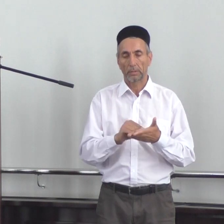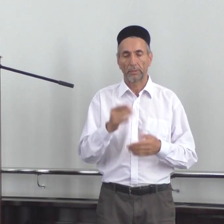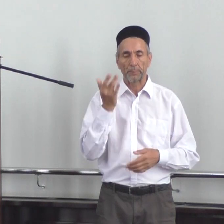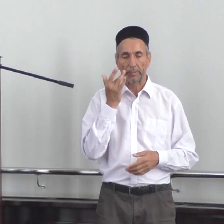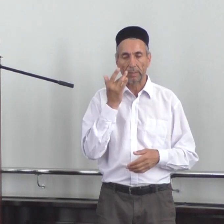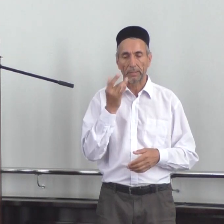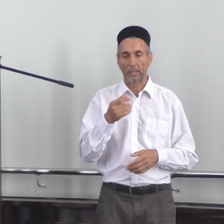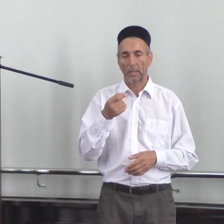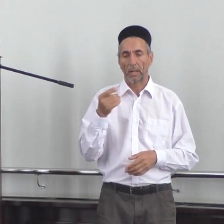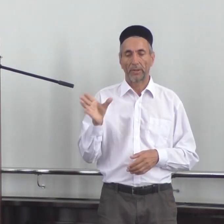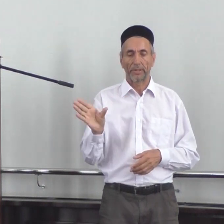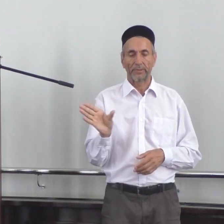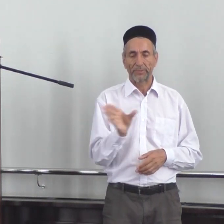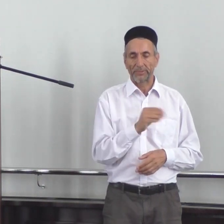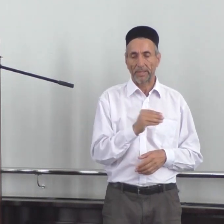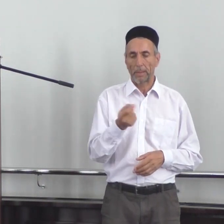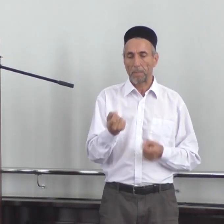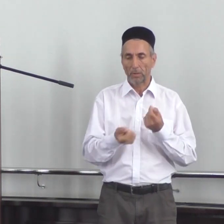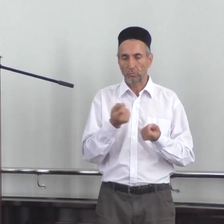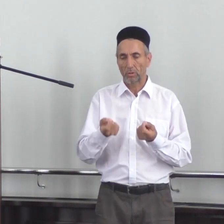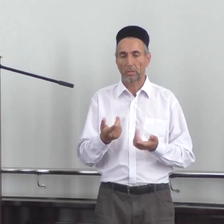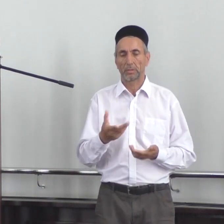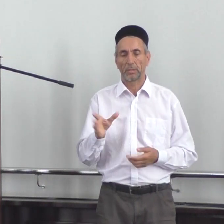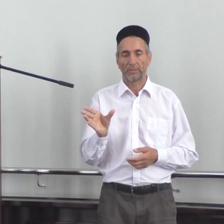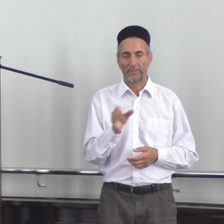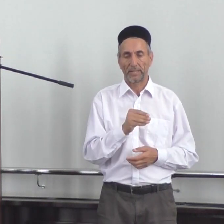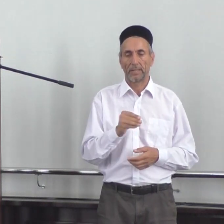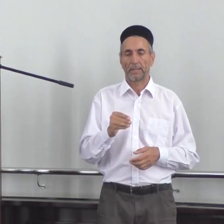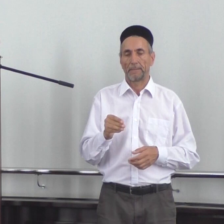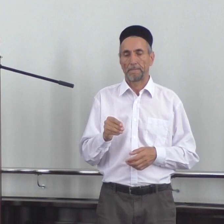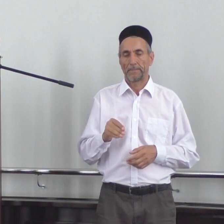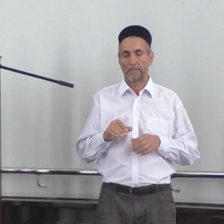вакыт чүп-чырларыннан чыккан менә кардәш